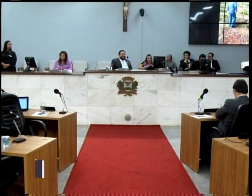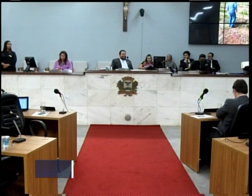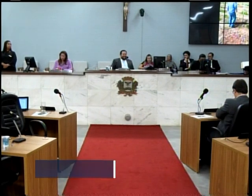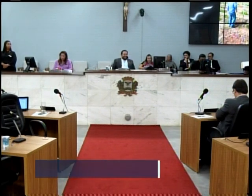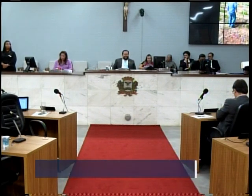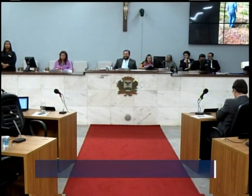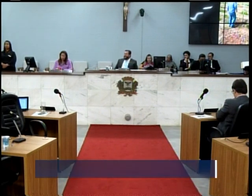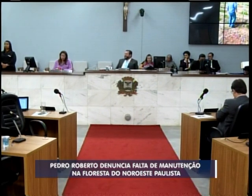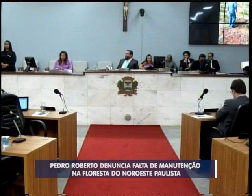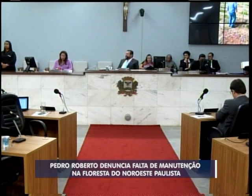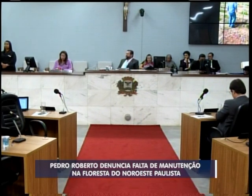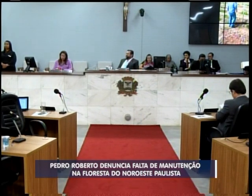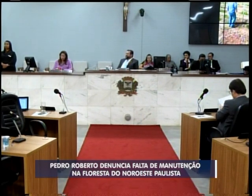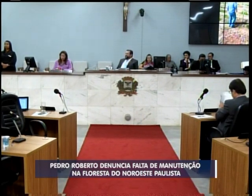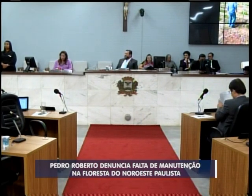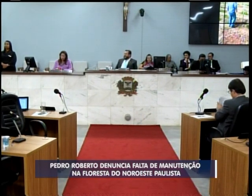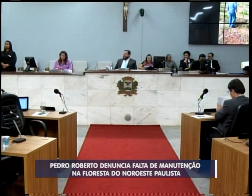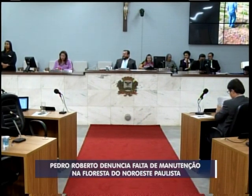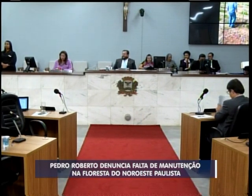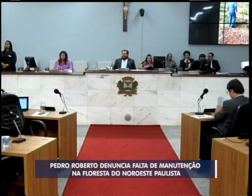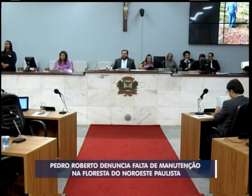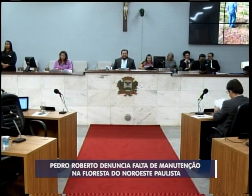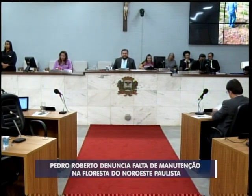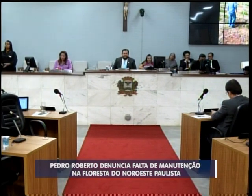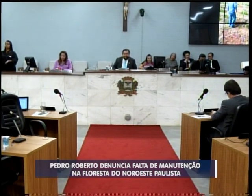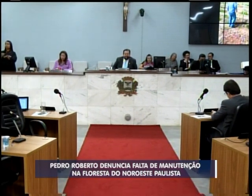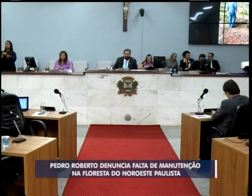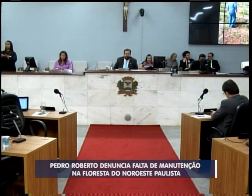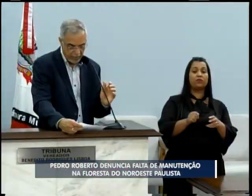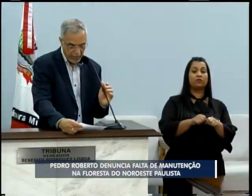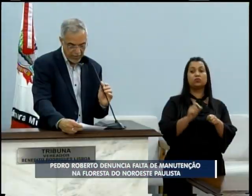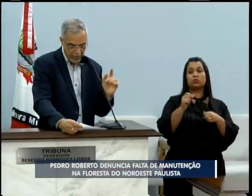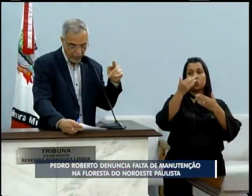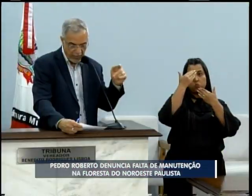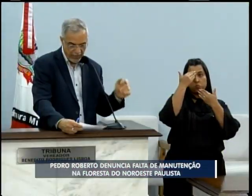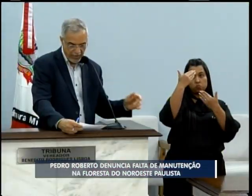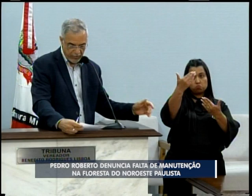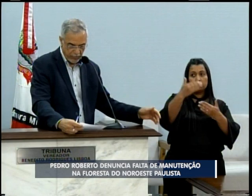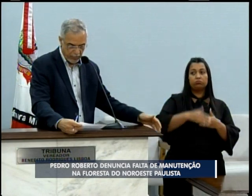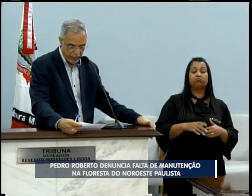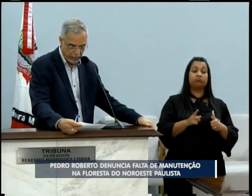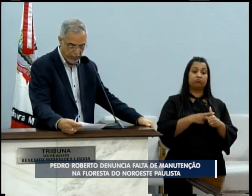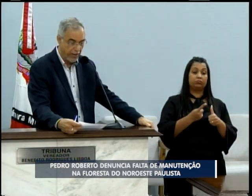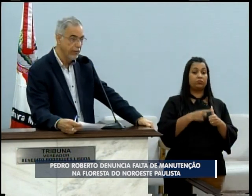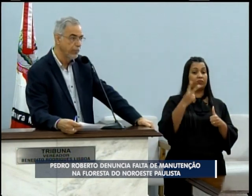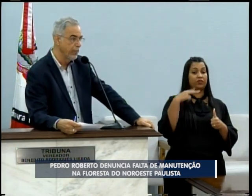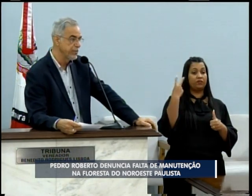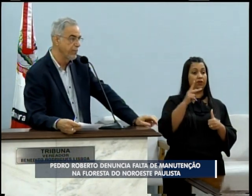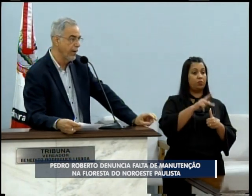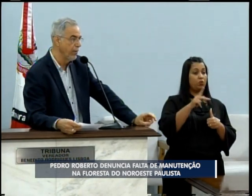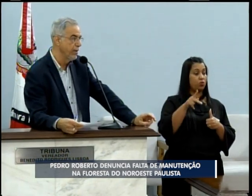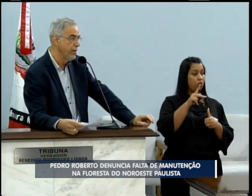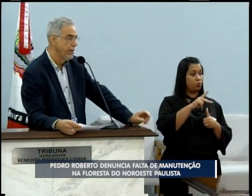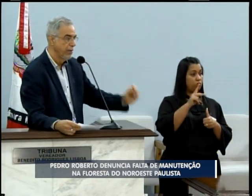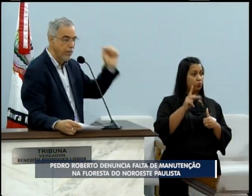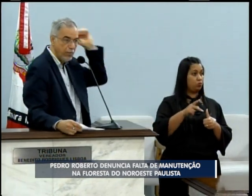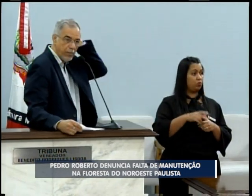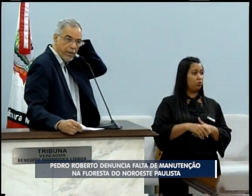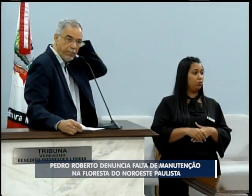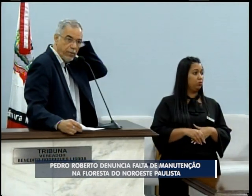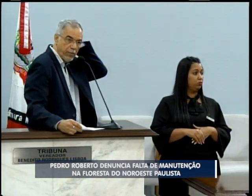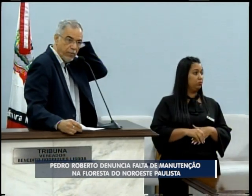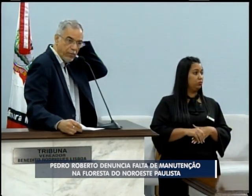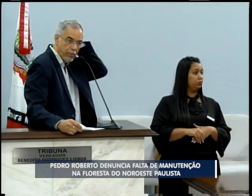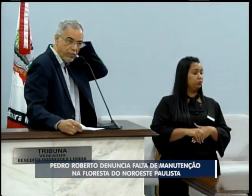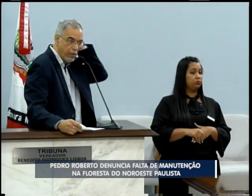Quero iniciar fazendo aqui um agradecimento, primeiro ao vereador Dr. Renato Pupo de Paula,